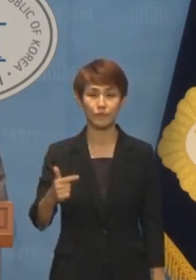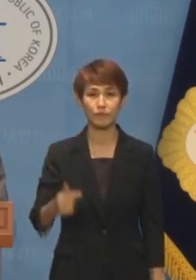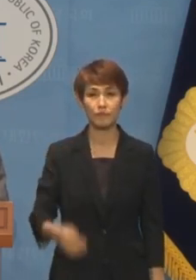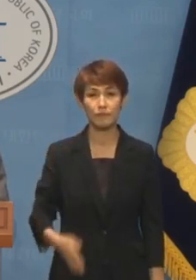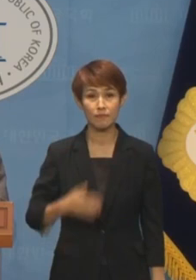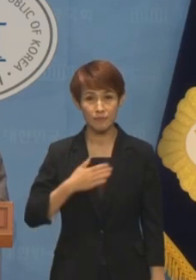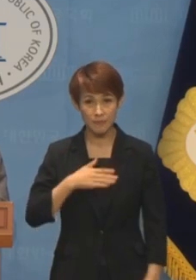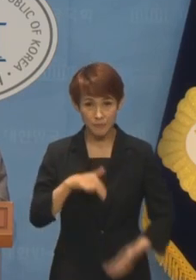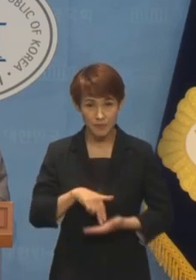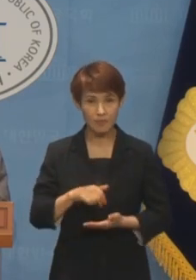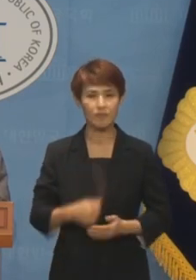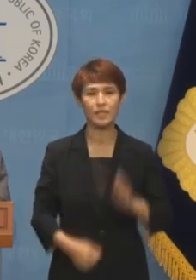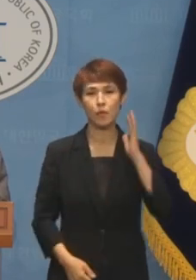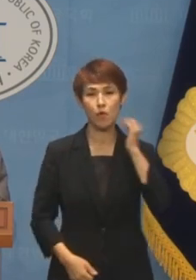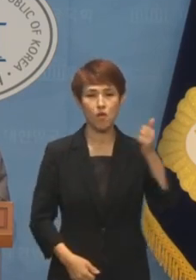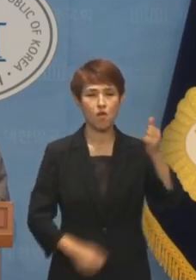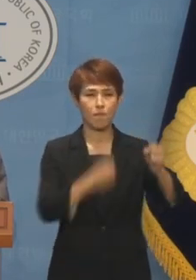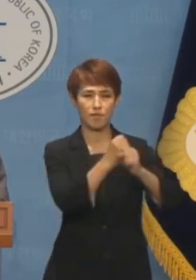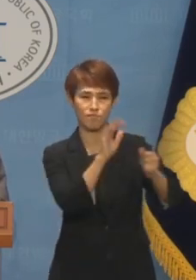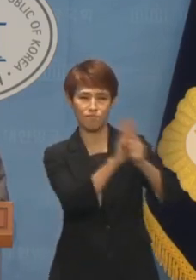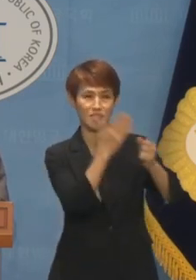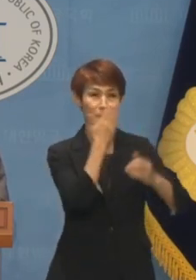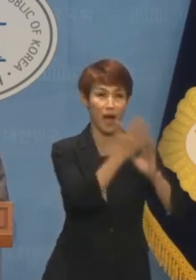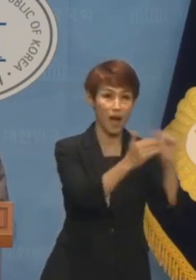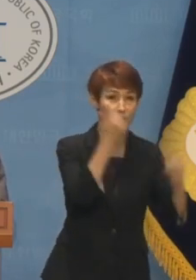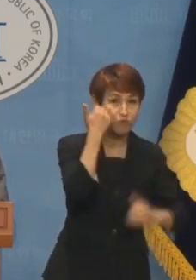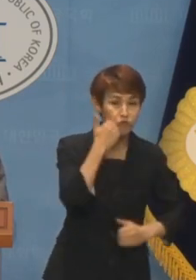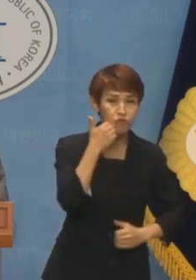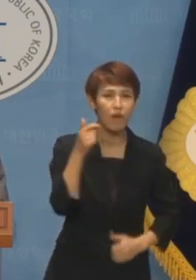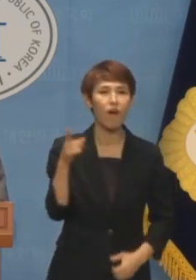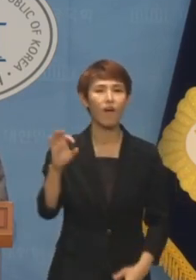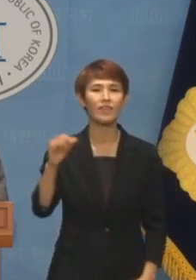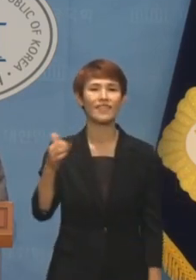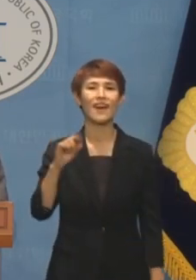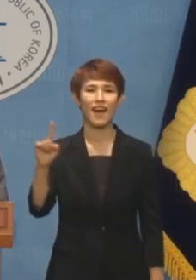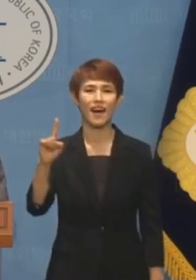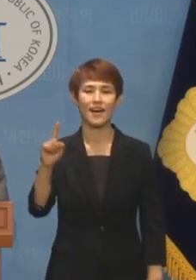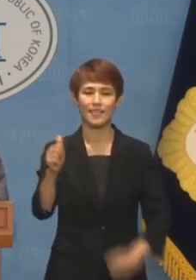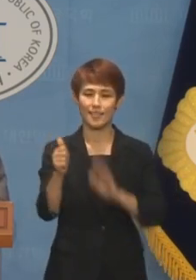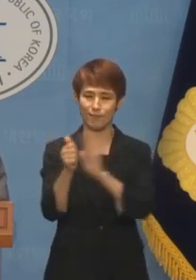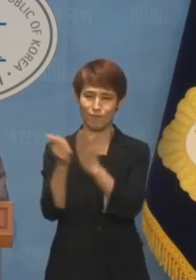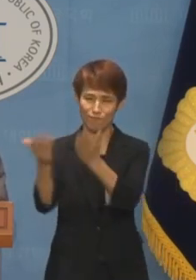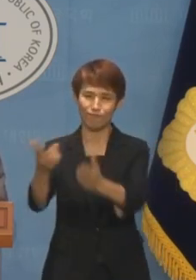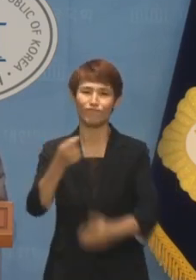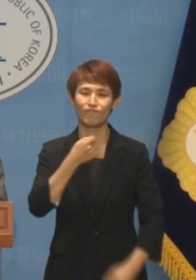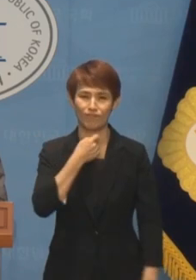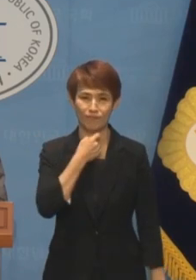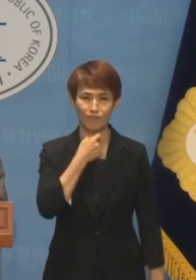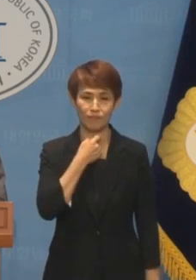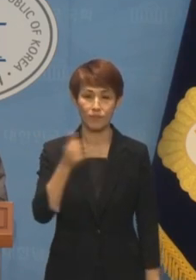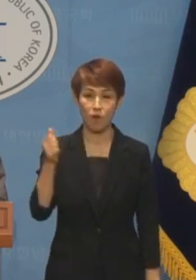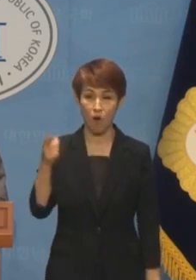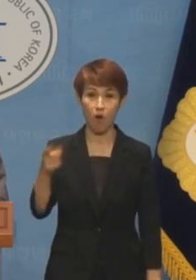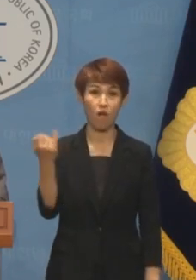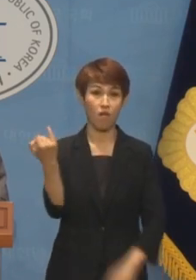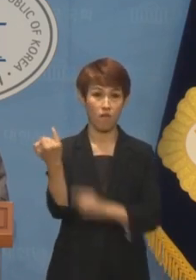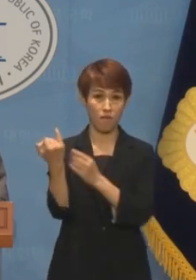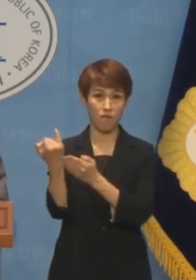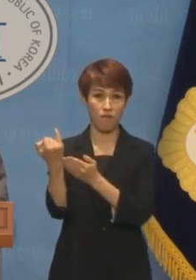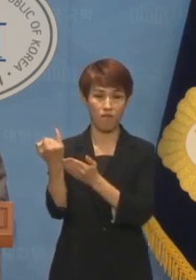사람 허은하 당대표 후보를 강력히 지지합니다. 허은하 당대표